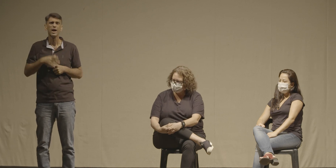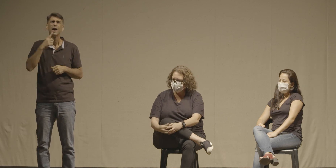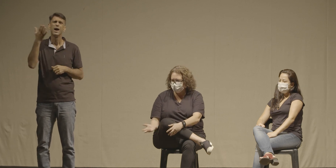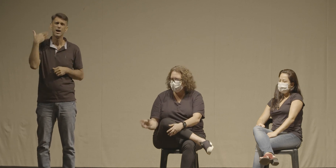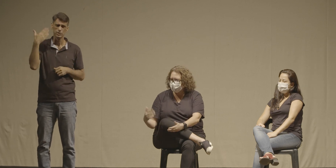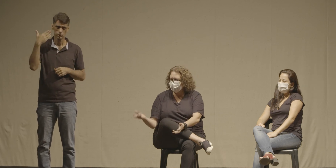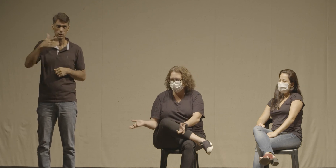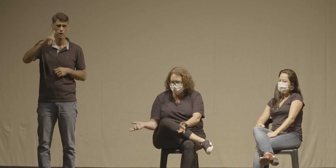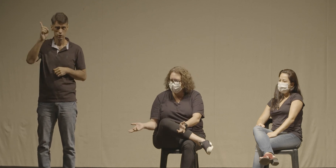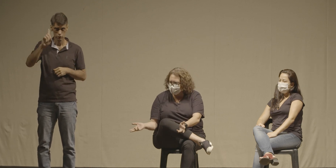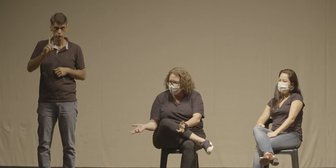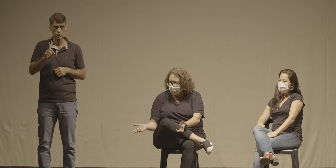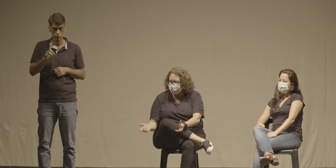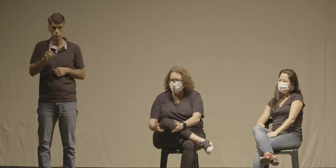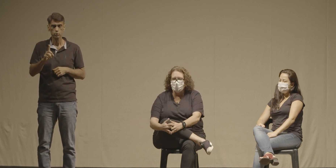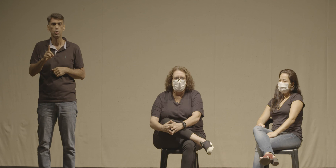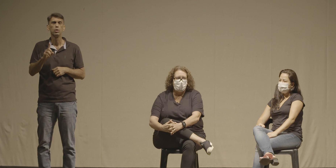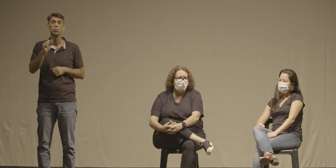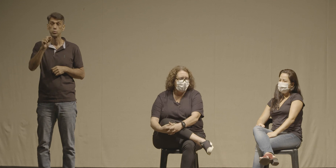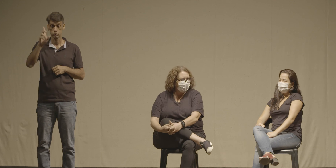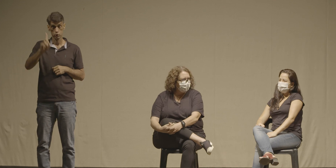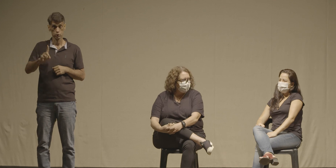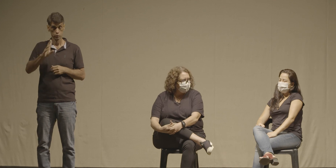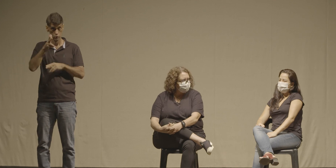de estúdio, mudaram por uma questão salarial.